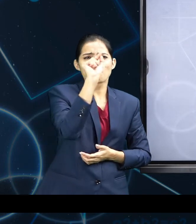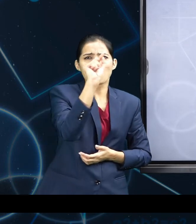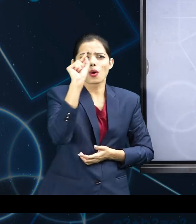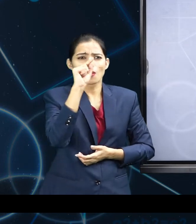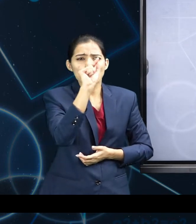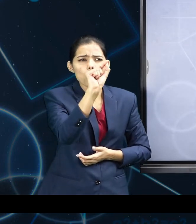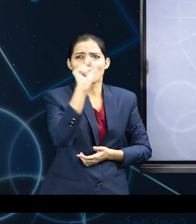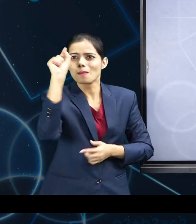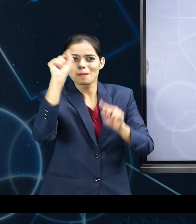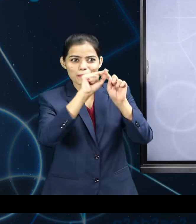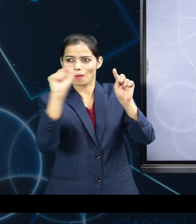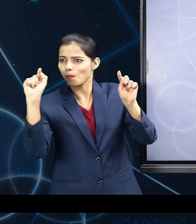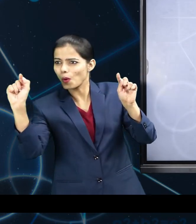ప్లాట్లు,